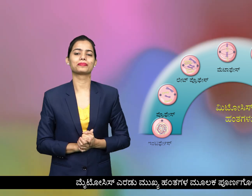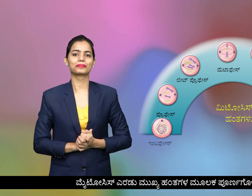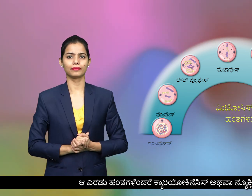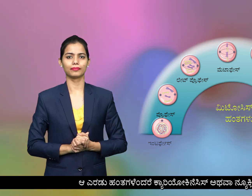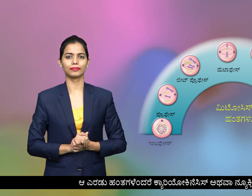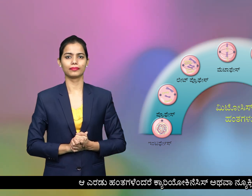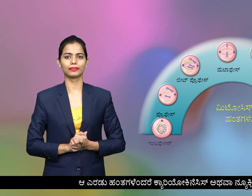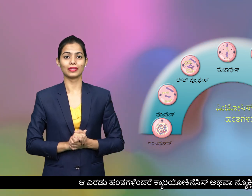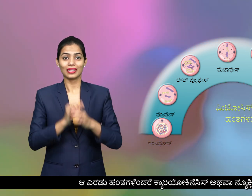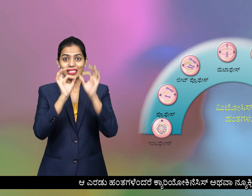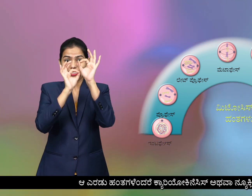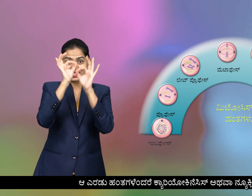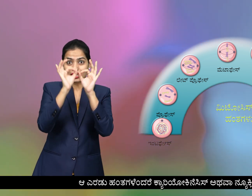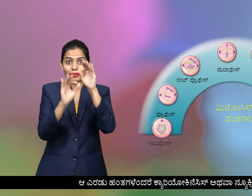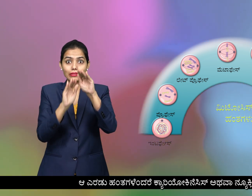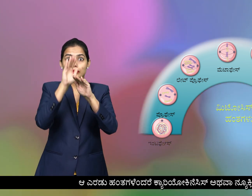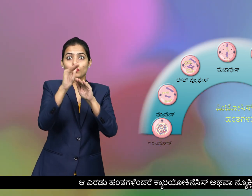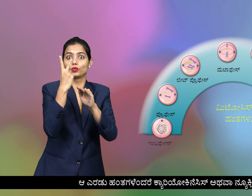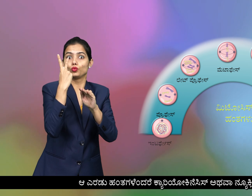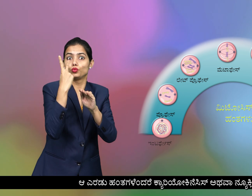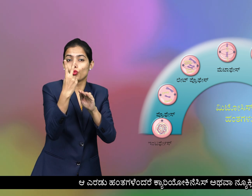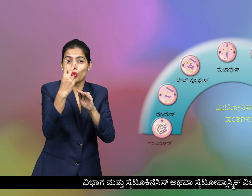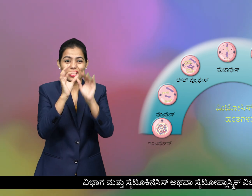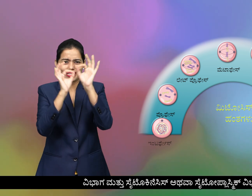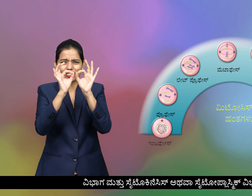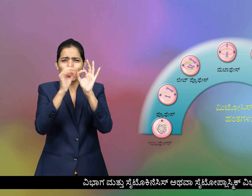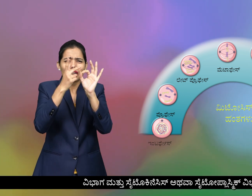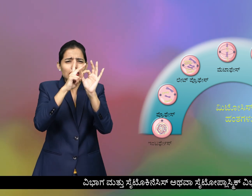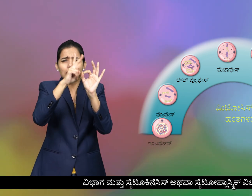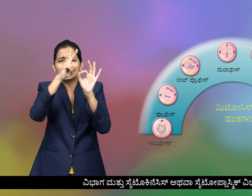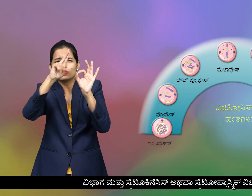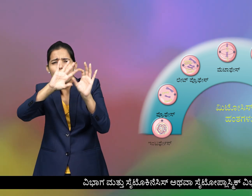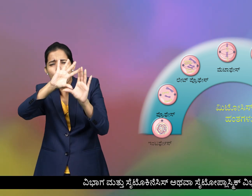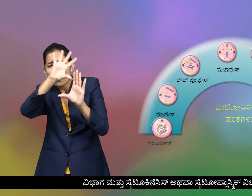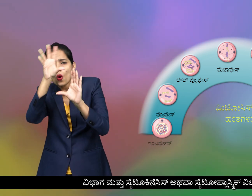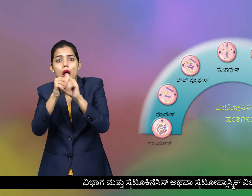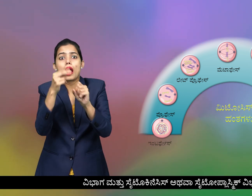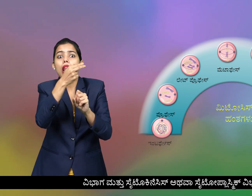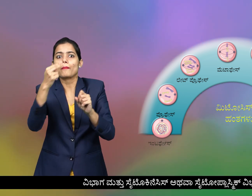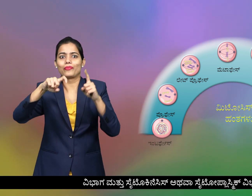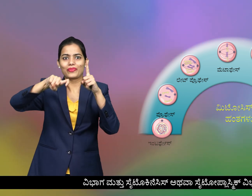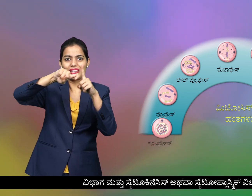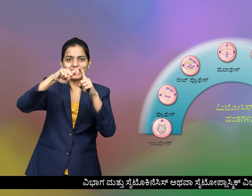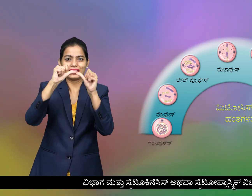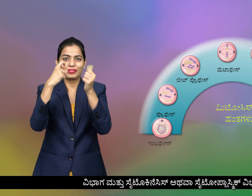ಆ 2 ಹಂತಗಳೆಂದರೆ ಕ್ಯಾರಿಯೋಕಿನೆಸಿಸ್ ಅಥವಾ ನ್ಯೂಕ್ಲಿಯರ್ ವಿಭಾಗ ಮತ್ತು ಸೈಟೋಕಿನೆಸಿಸ್ ಅಥವಾ ಸೈಟೋಪ್ಲಾಸ್ಮಿಕ್ ವಿಭಾಗ.